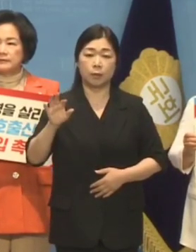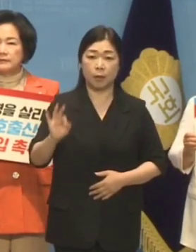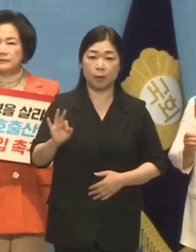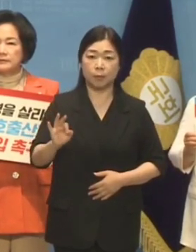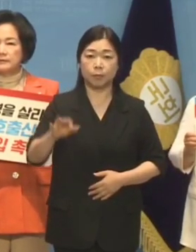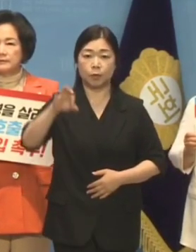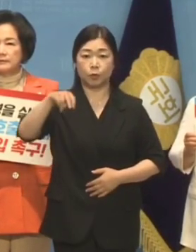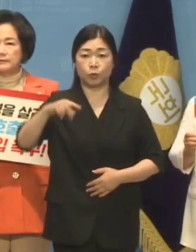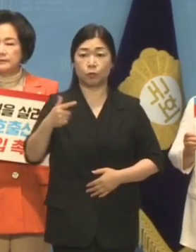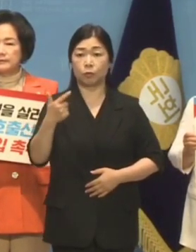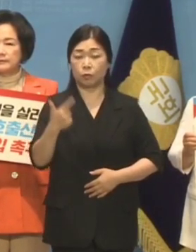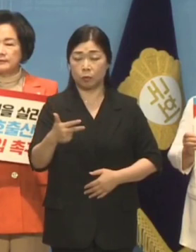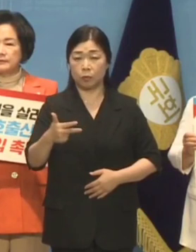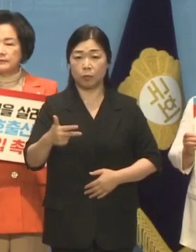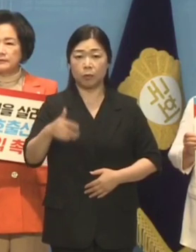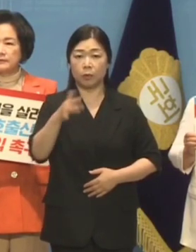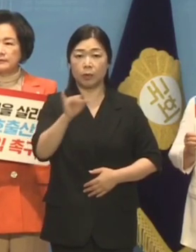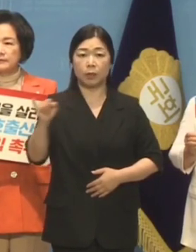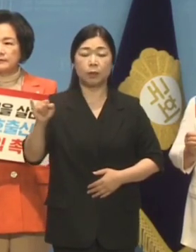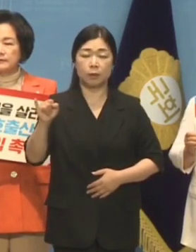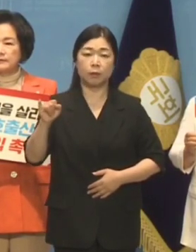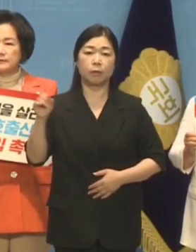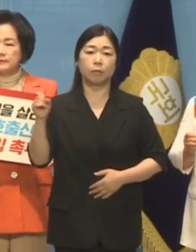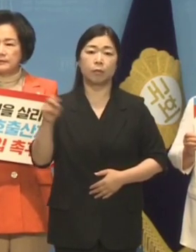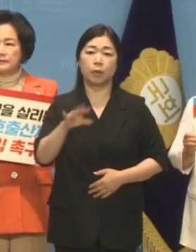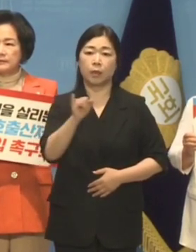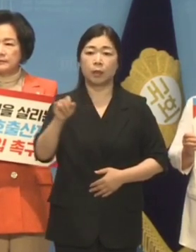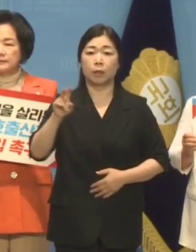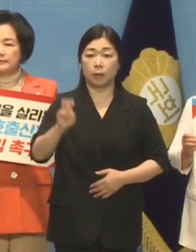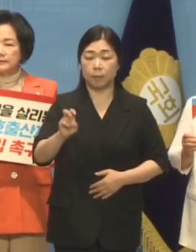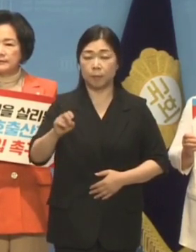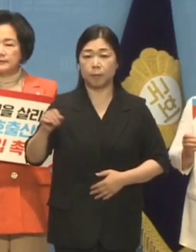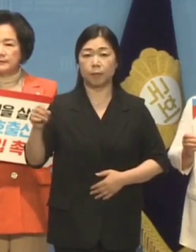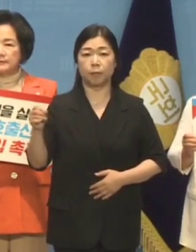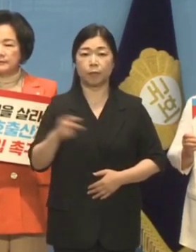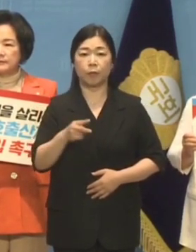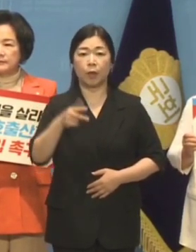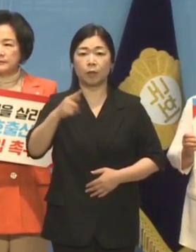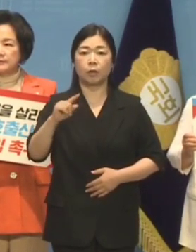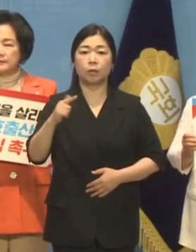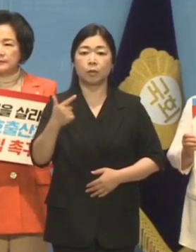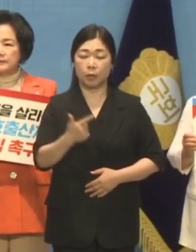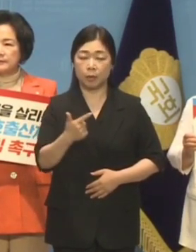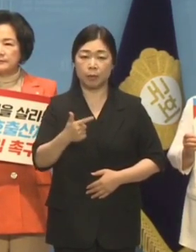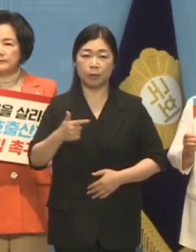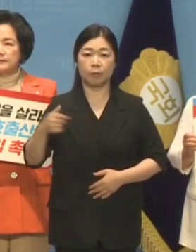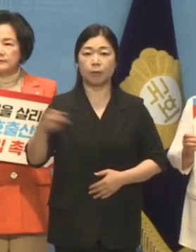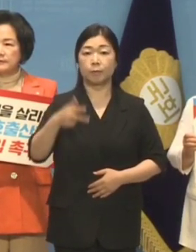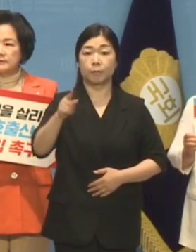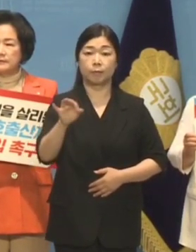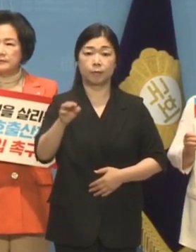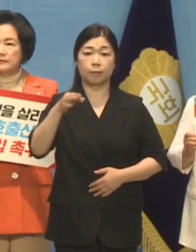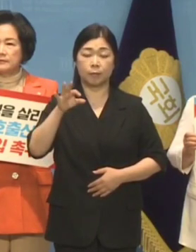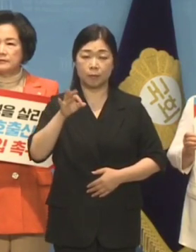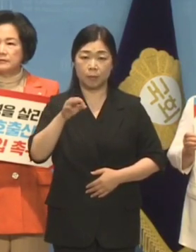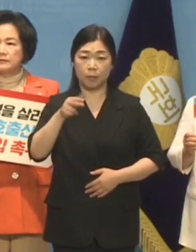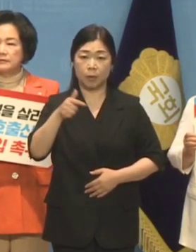양금희, 윤주경, 이인선, 이미자, 전주혜,